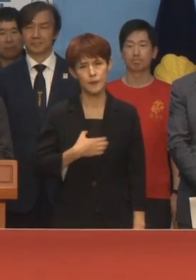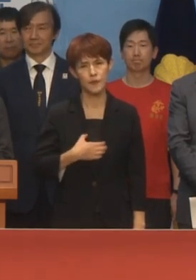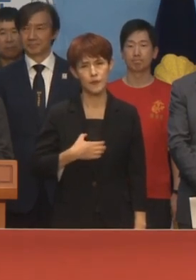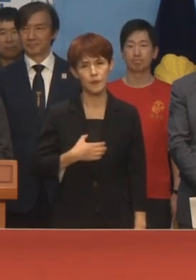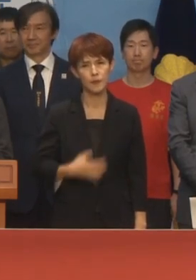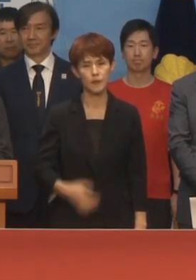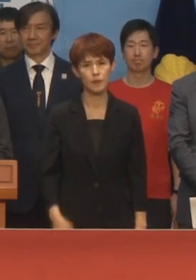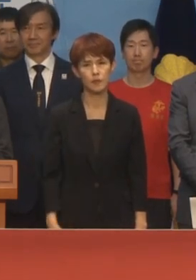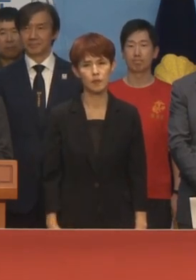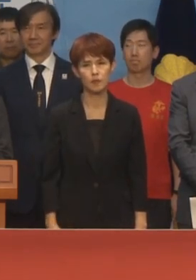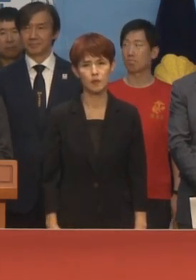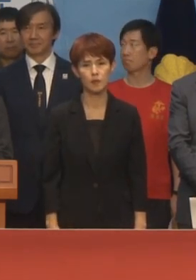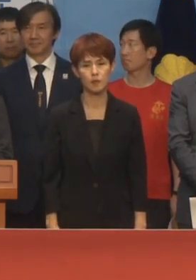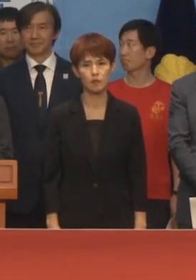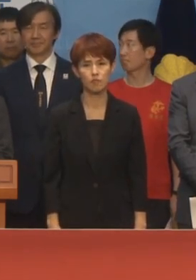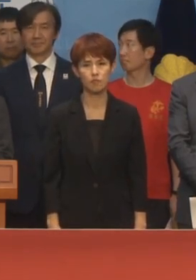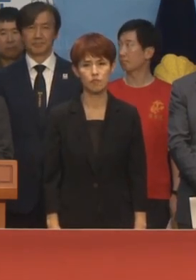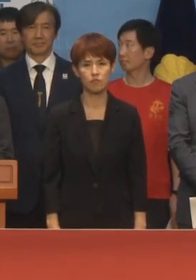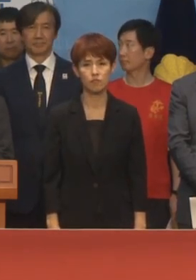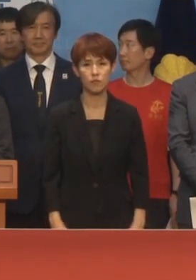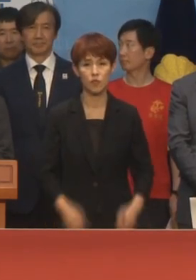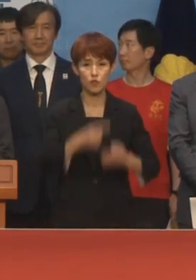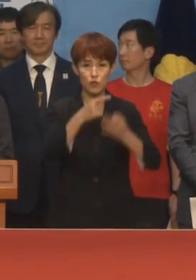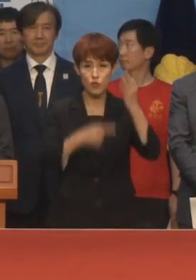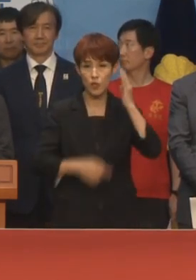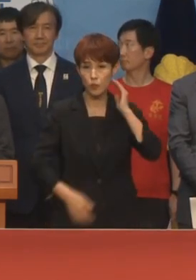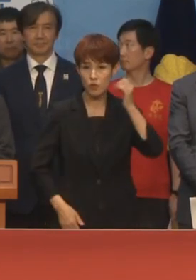하고 있는 분들이 있습니다. 저는 윤석열 대통령께